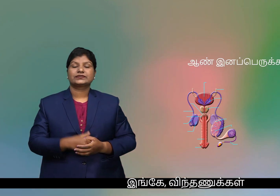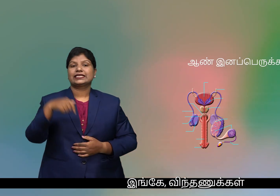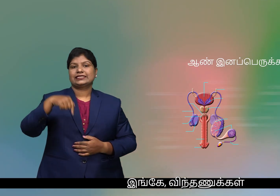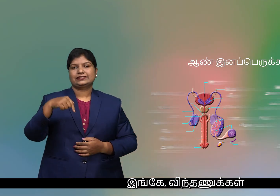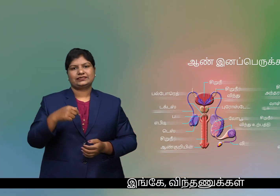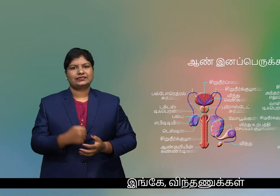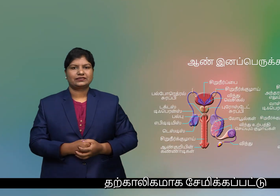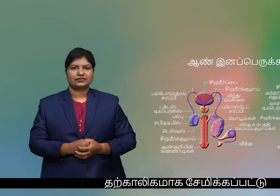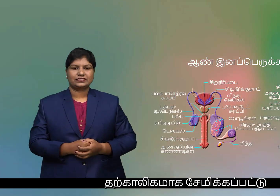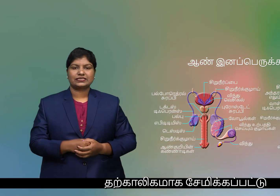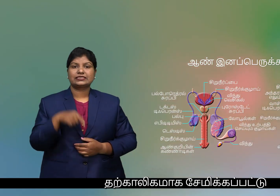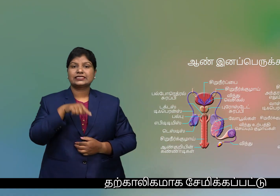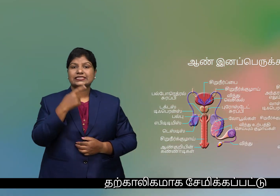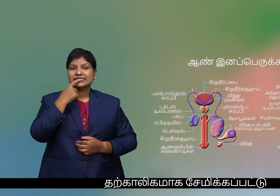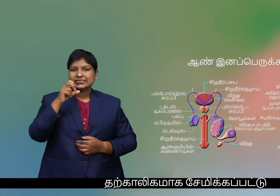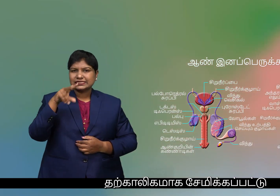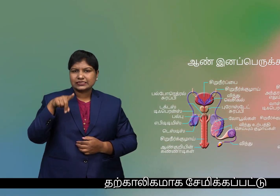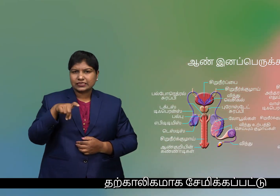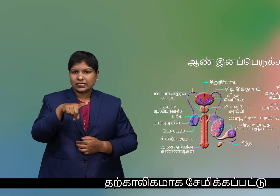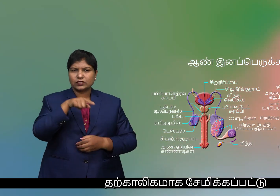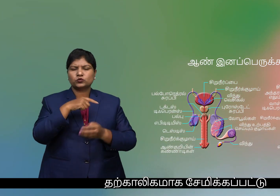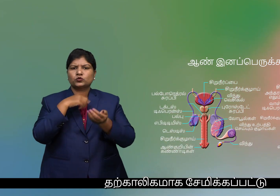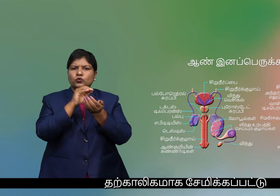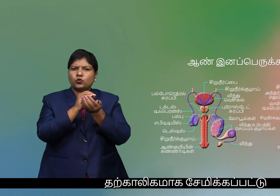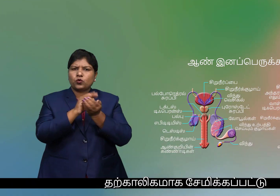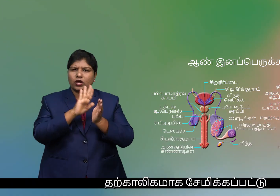இங்கே விந்தணுக்கள் தற்காலிகமாக செயல்பட்டு